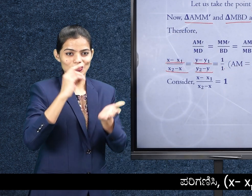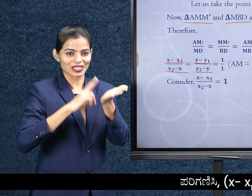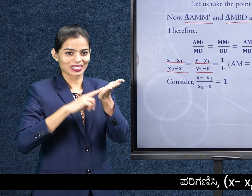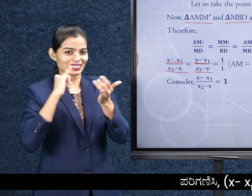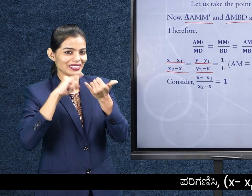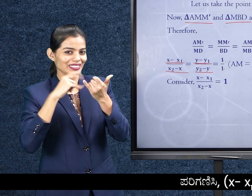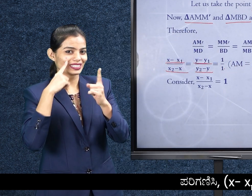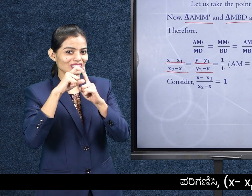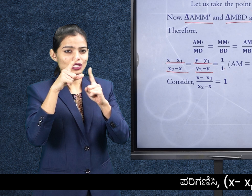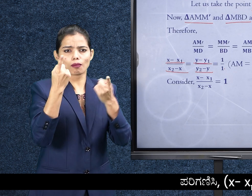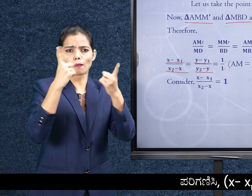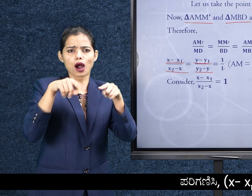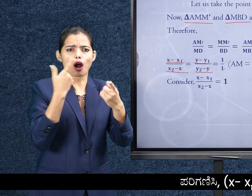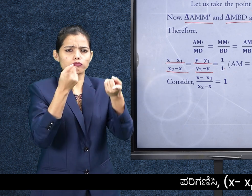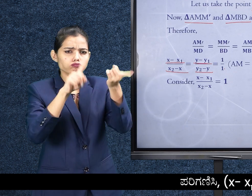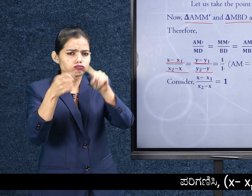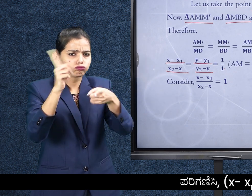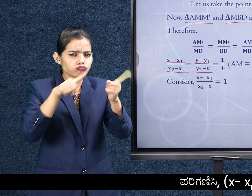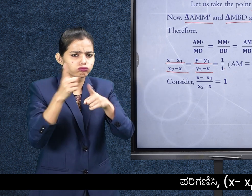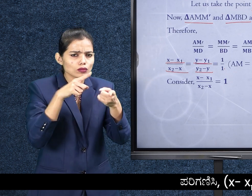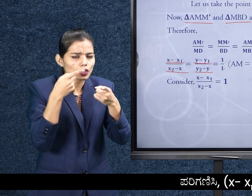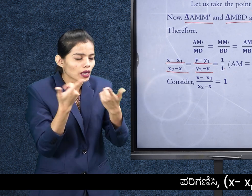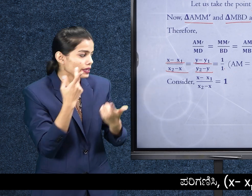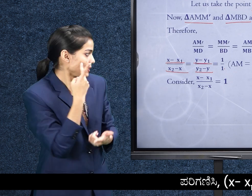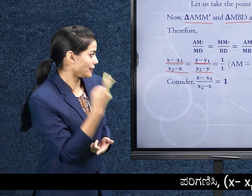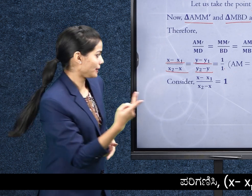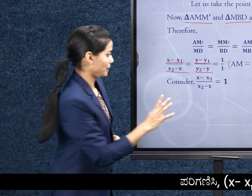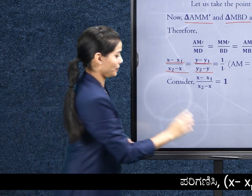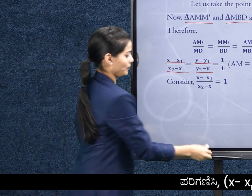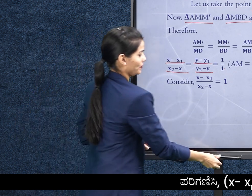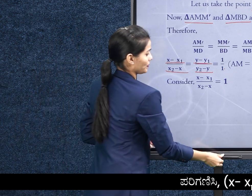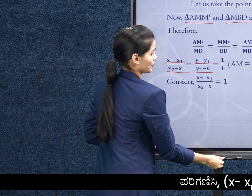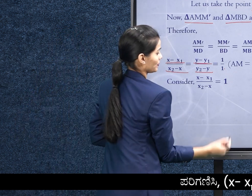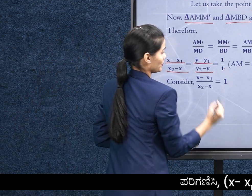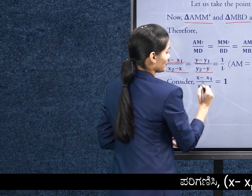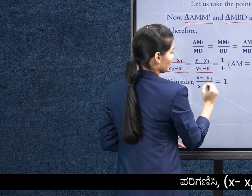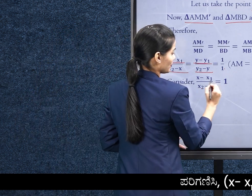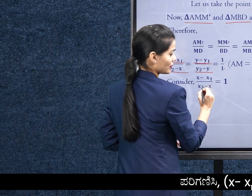ಪರಿಗಣಿಸಿ x minus x1 by x2 minus x is equal to 1.